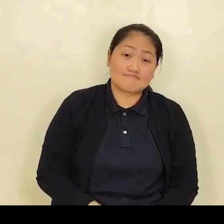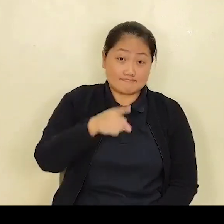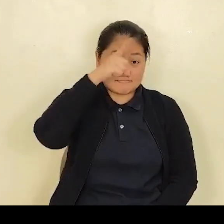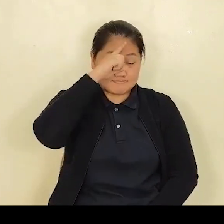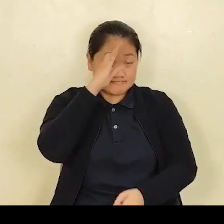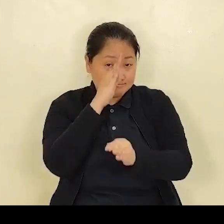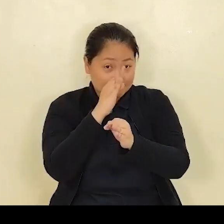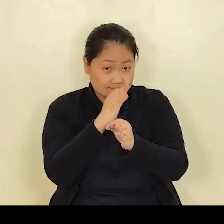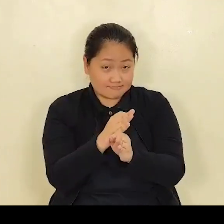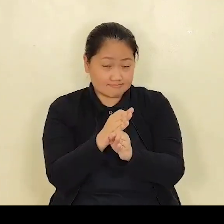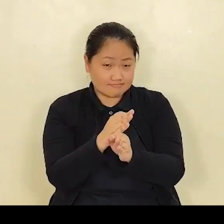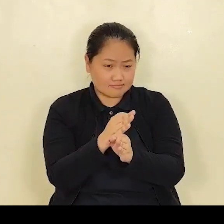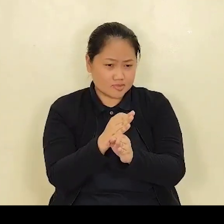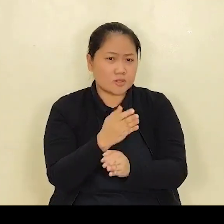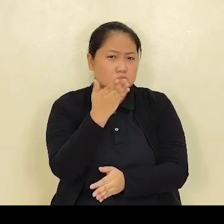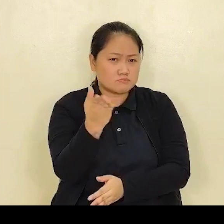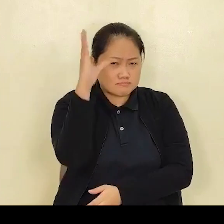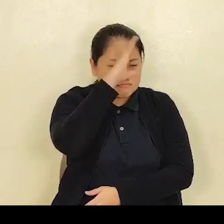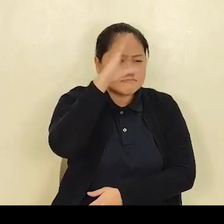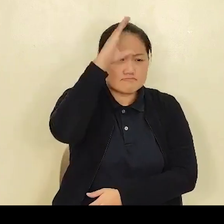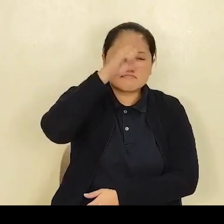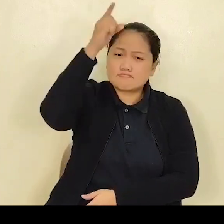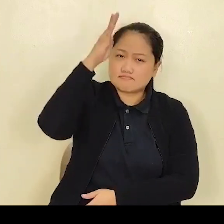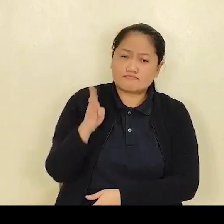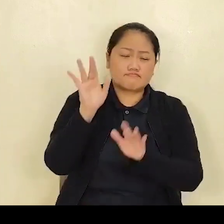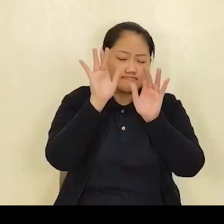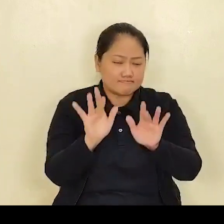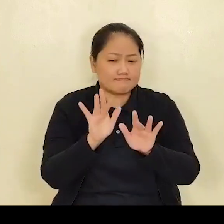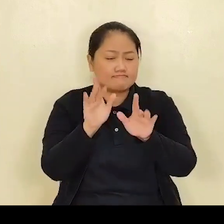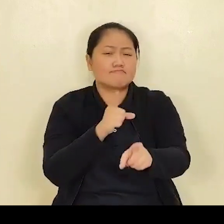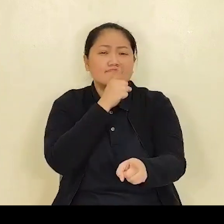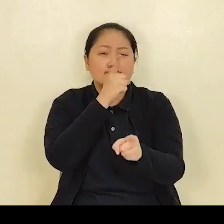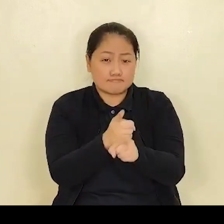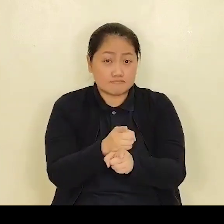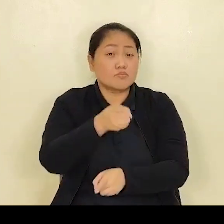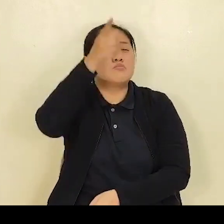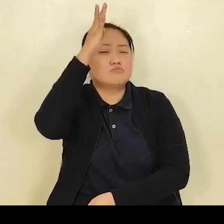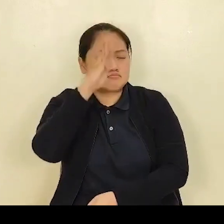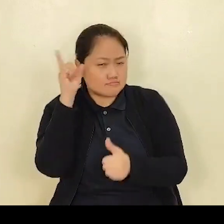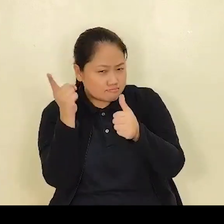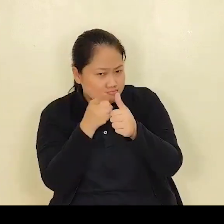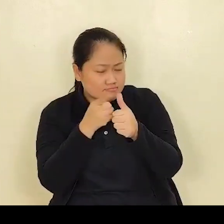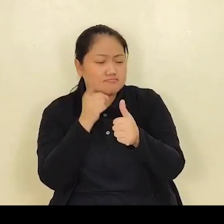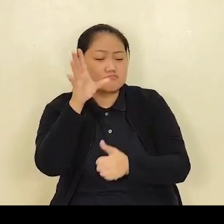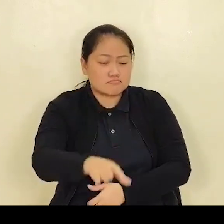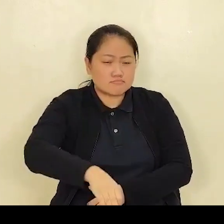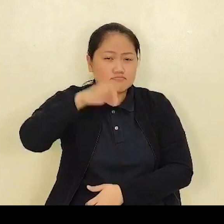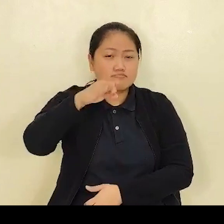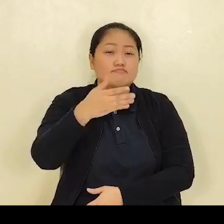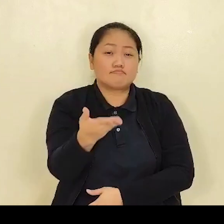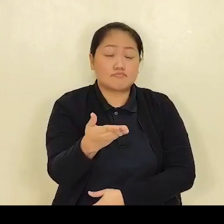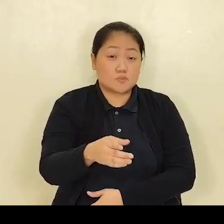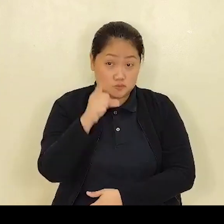sa iyong paghahanap sa Diyos na mawaing tunay, siya mismo ang nakahanap sa iyo. The one we